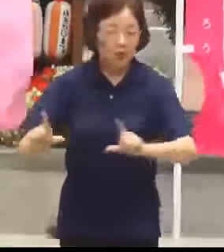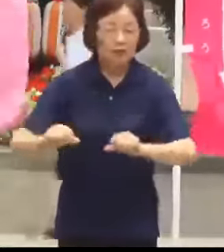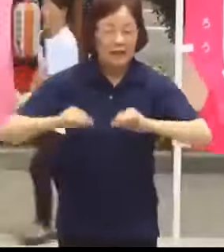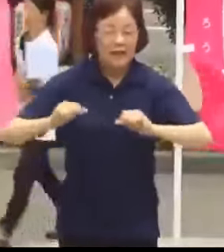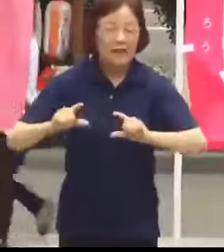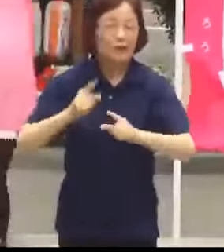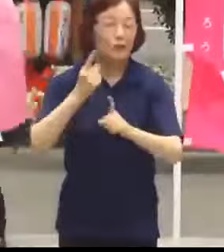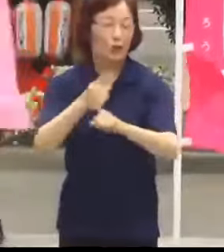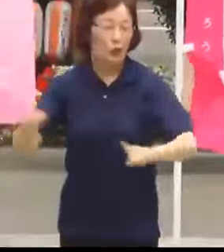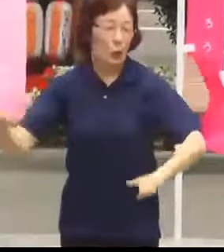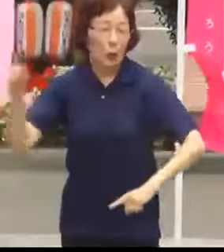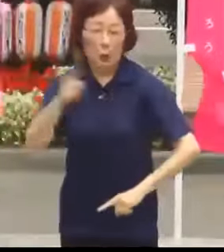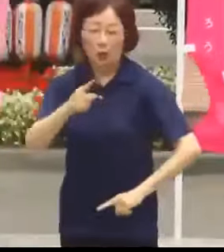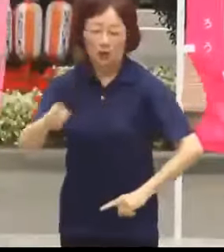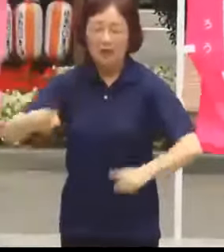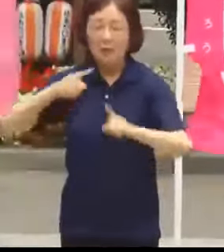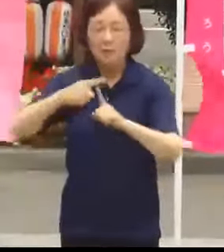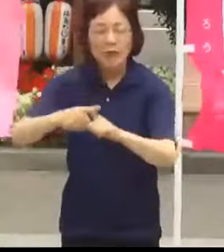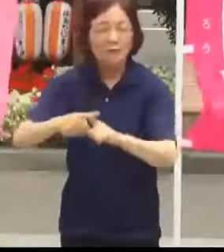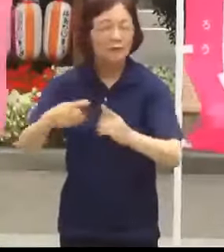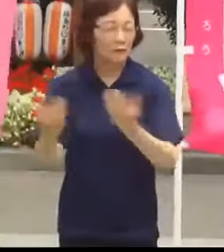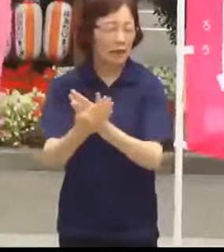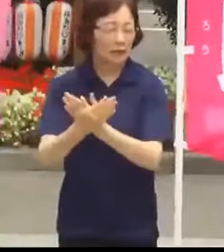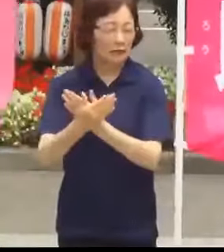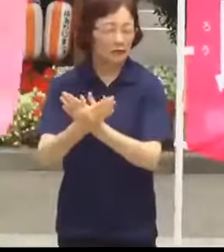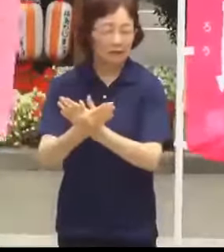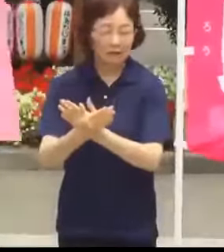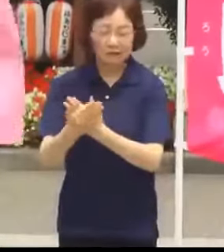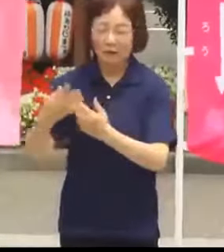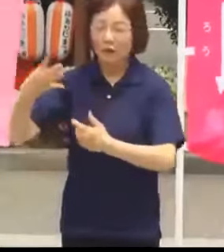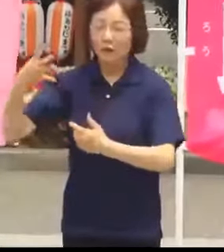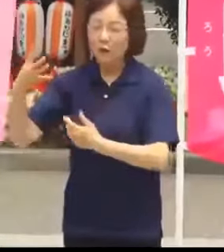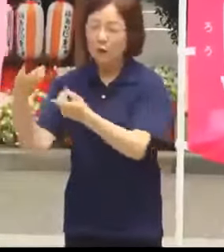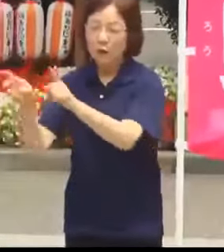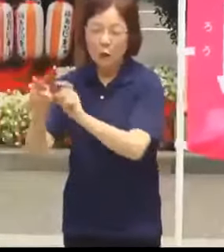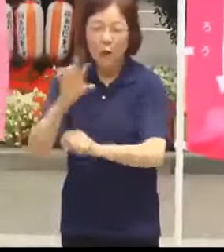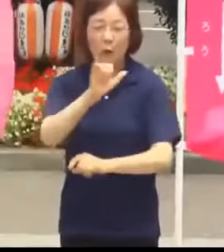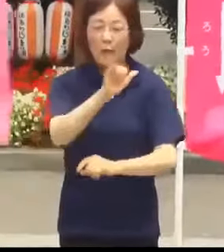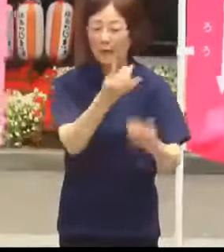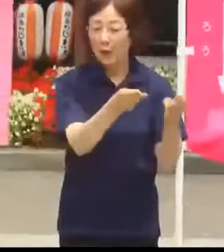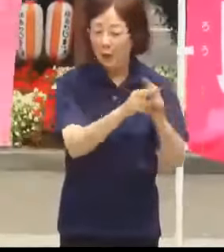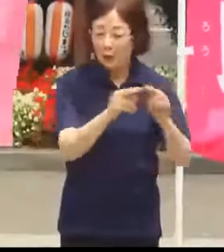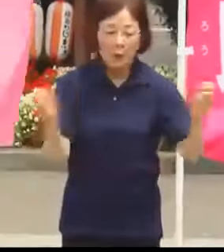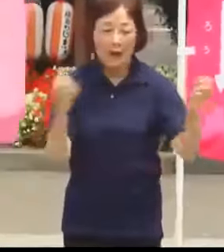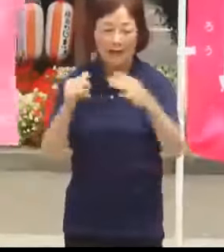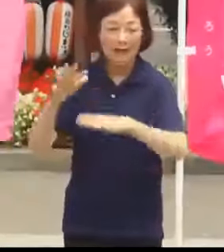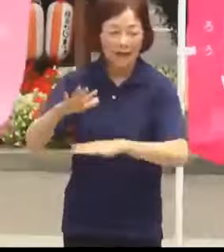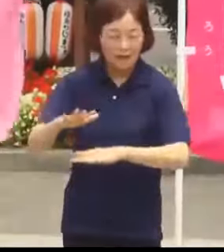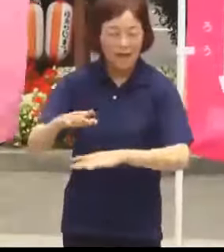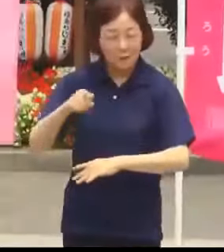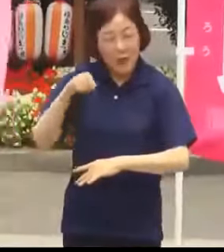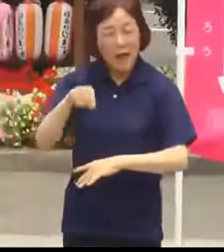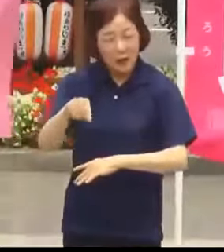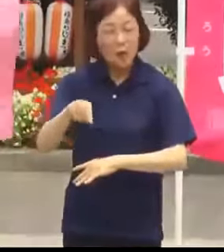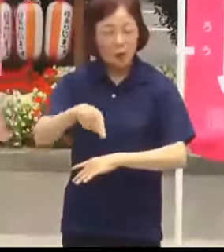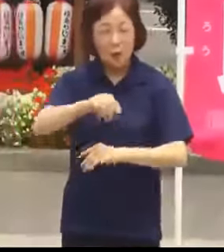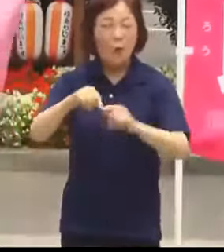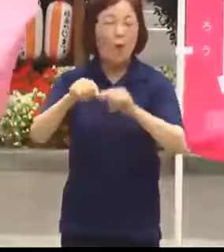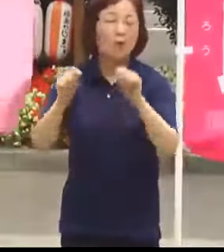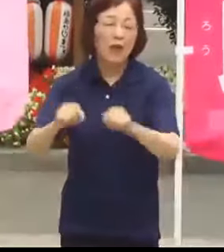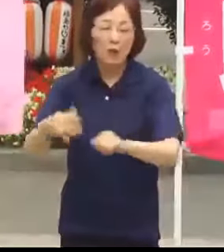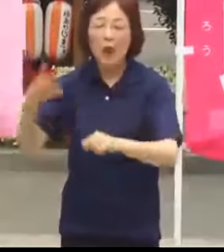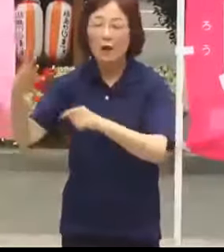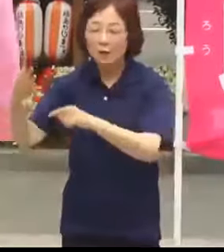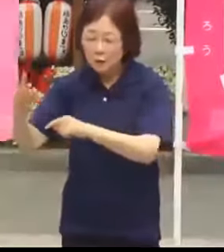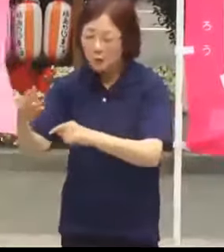人々にプラスになることのみ与野党の間にもいろんな話し合いがあってじゃあここは一旦与党